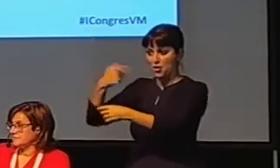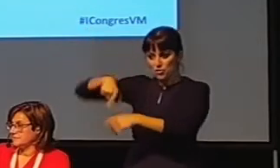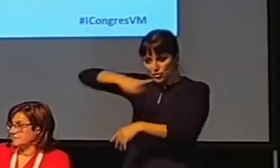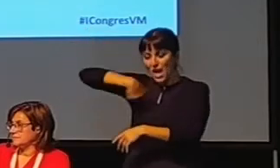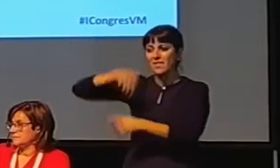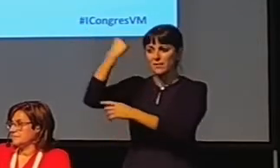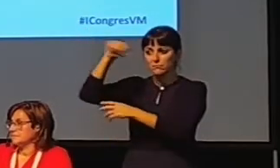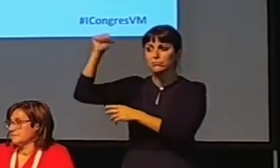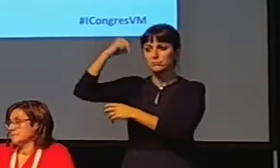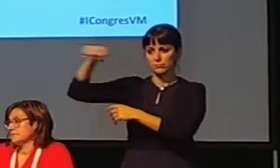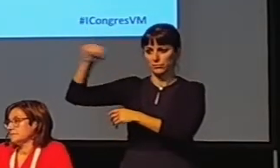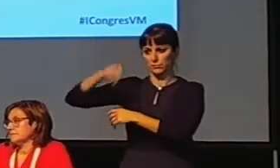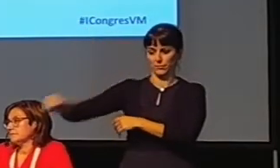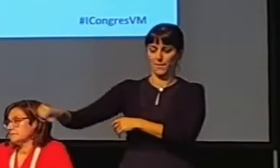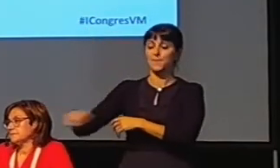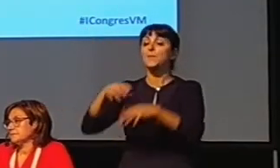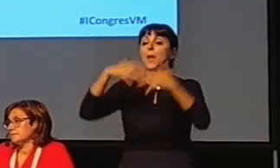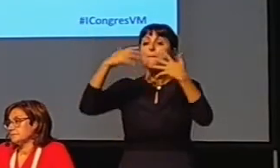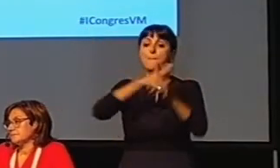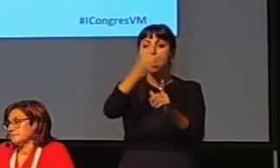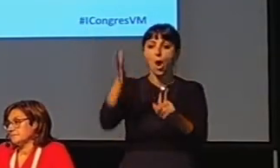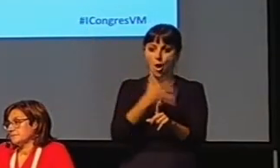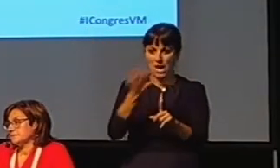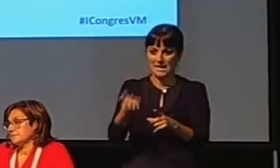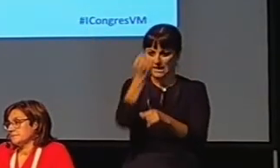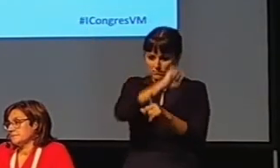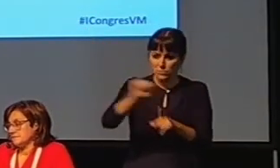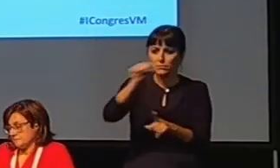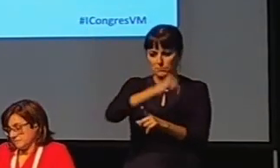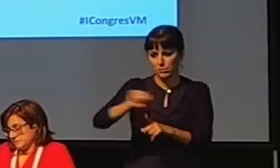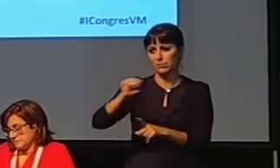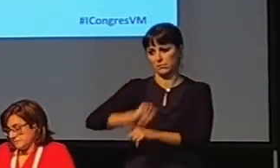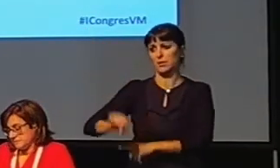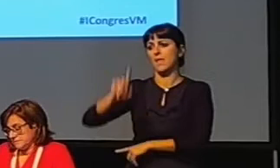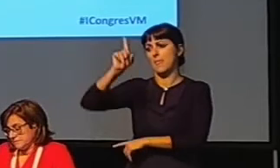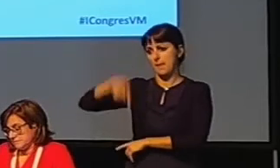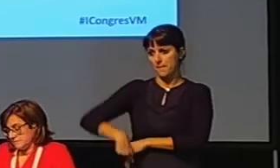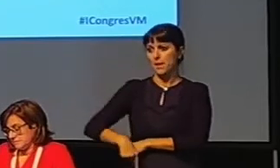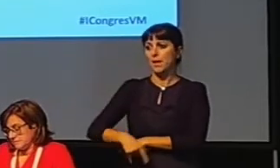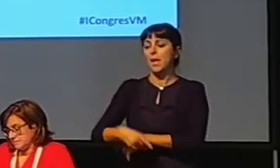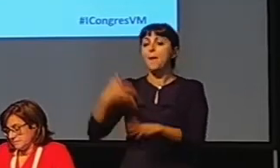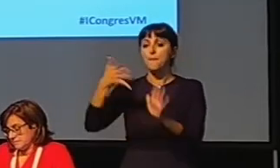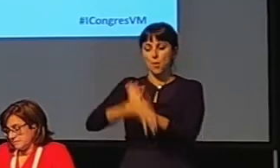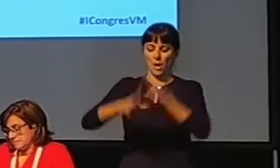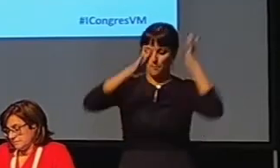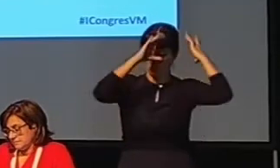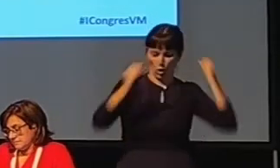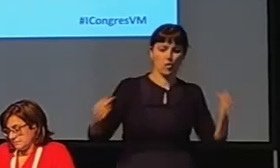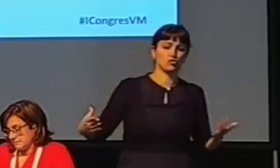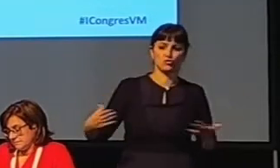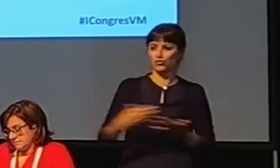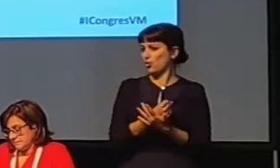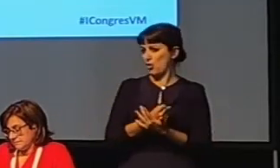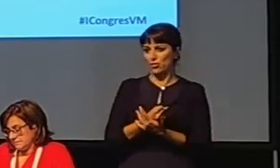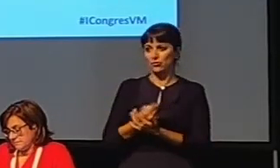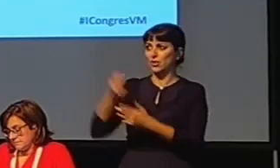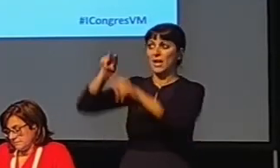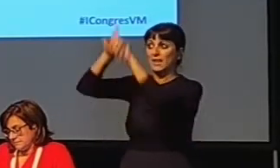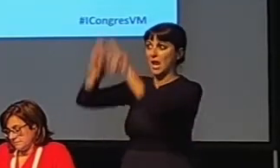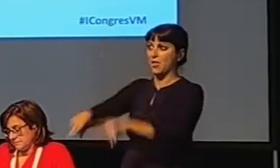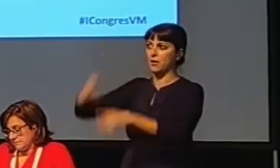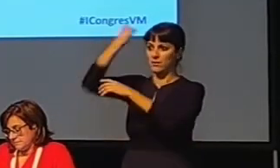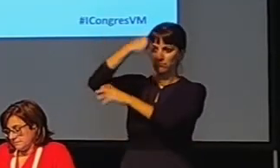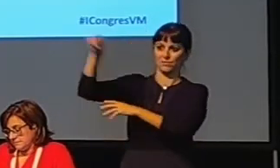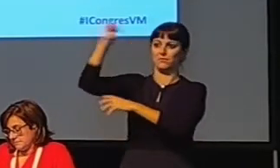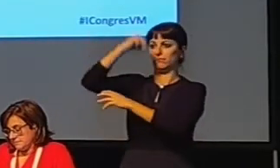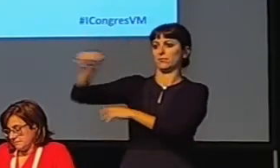deguda, perquè tota l'argumentació dels nostres protocols estan incomplint els estàndards internacionals sobre com tenim que realitzar les